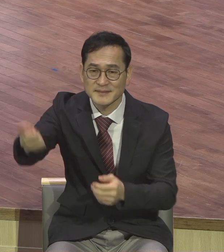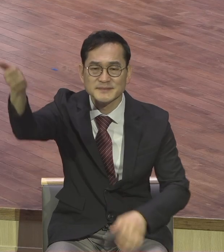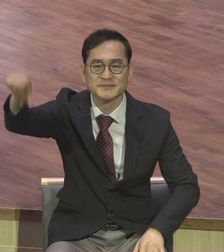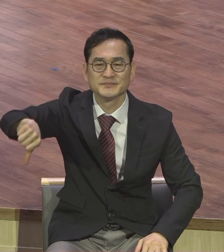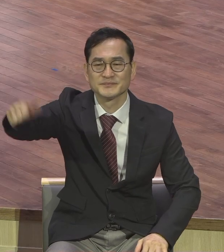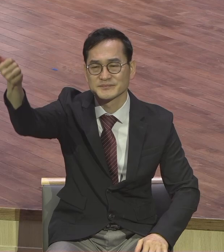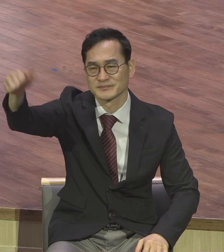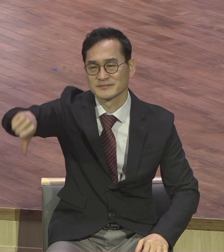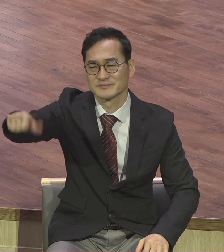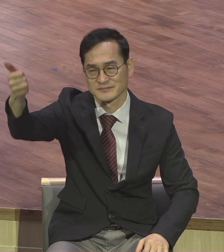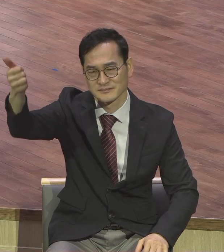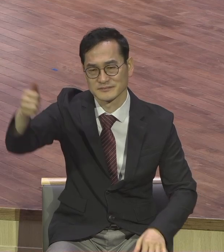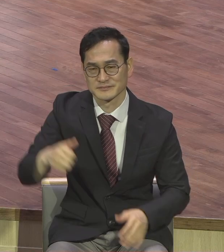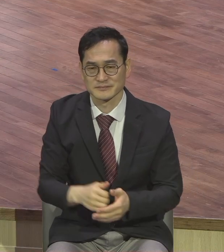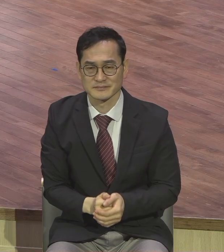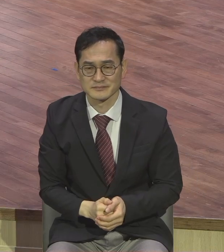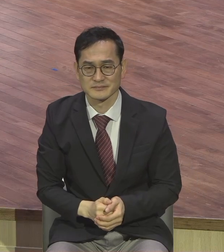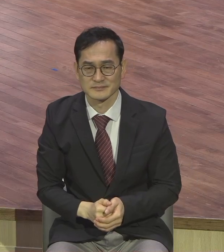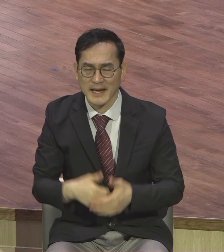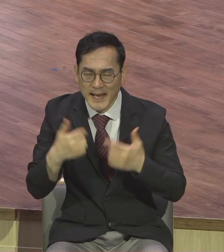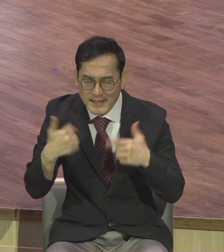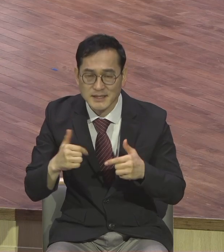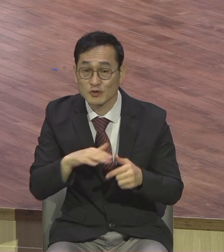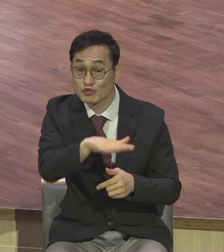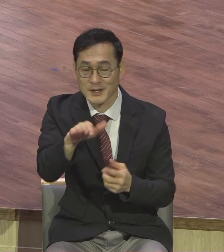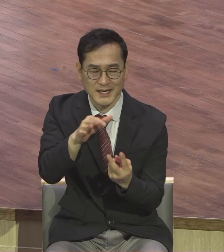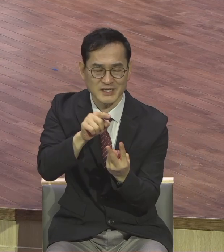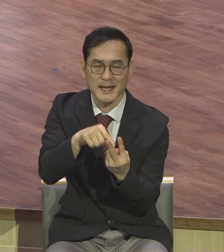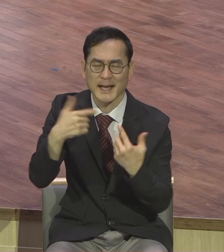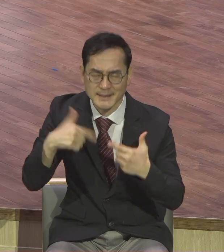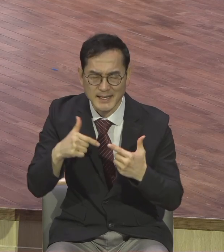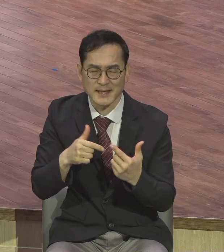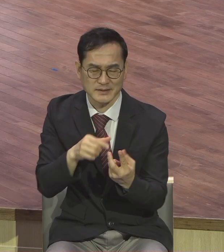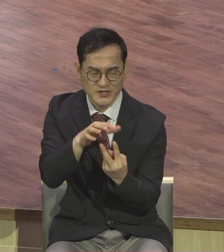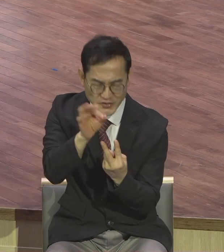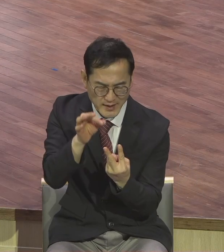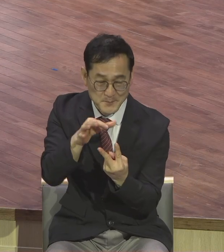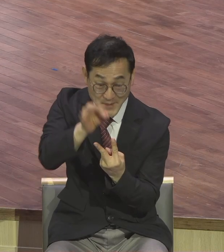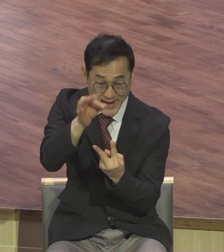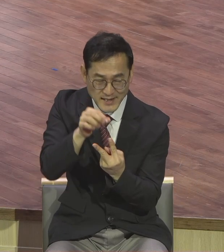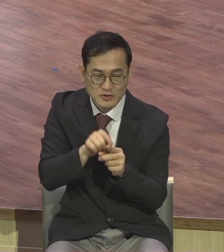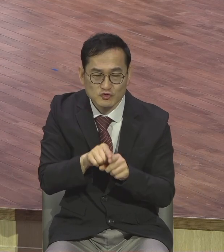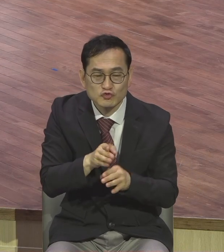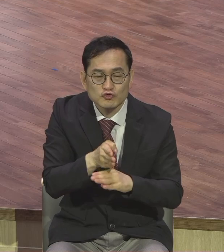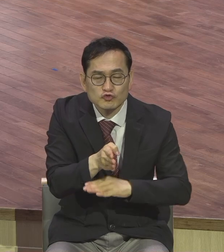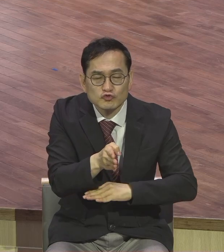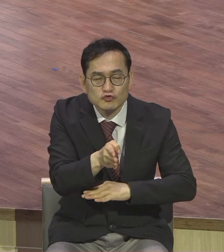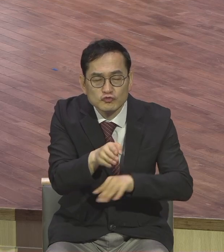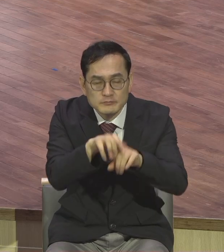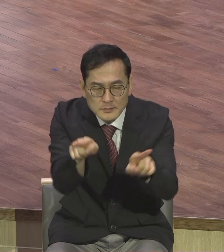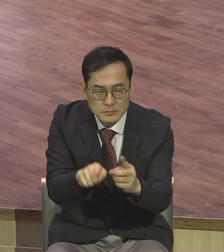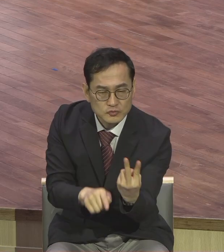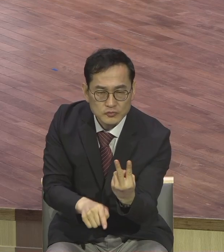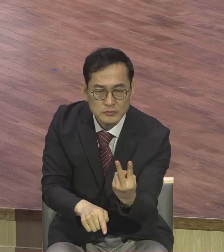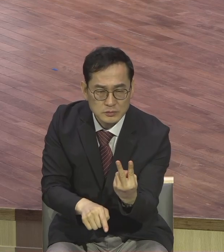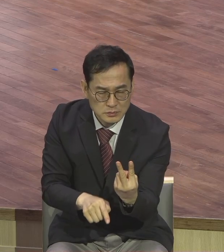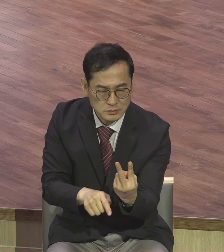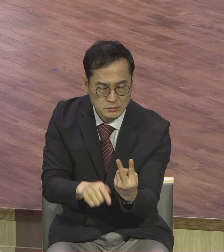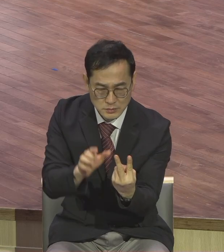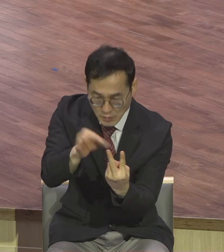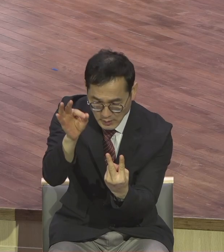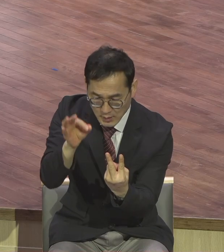살아가면서 우리는요, 끊임없이 선택을 하죠. 눈만 뜨면. 자, 어떤 초이스를 할 것이냐?